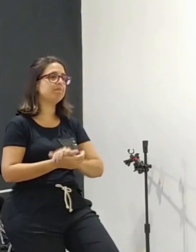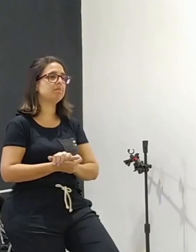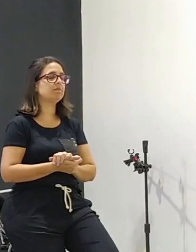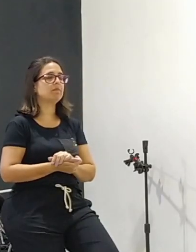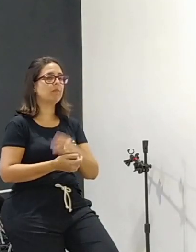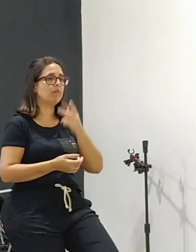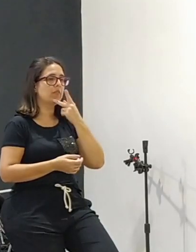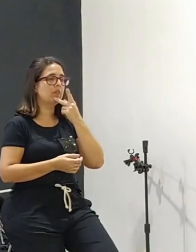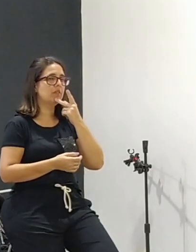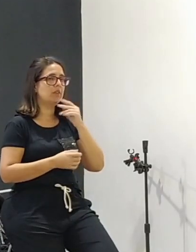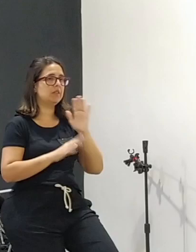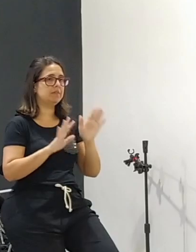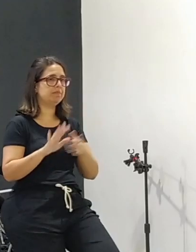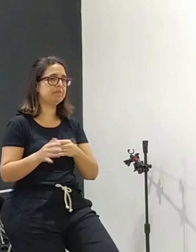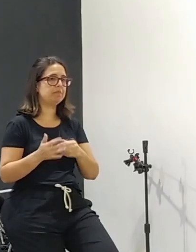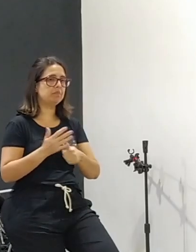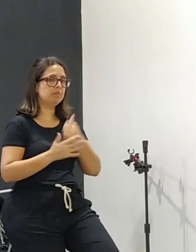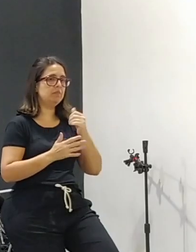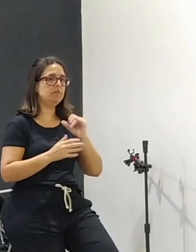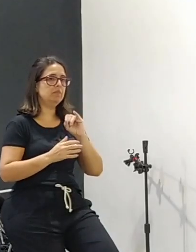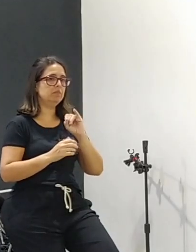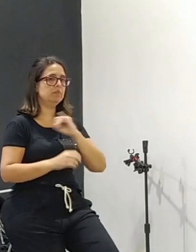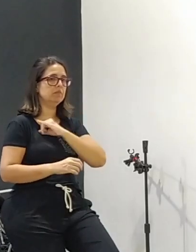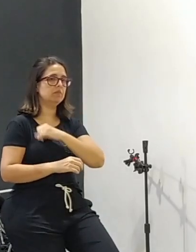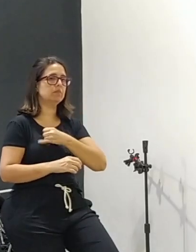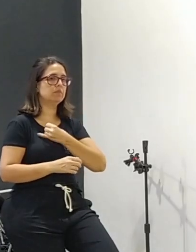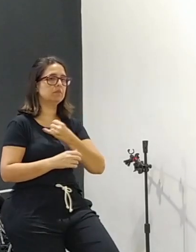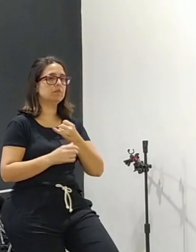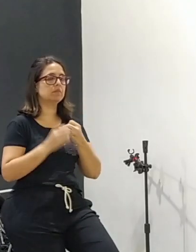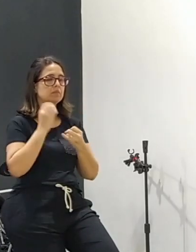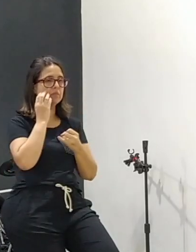diz lá em 1 João capítulo 2, versículo 17.